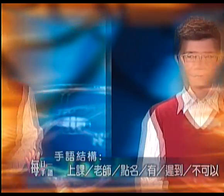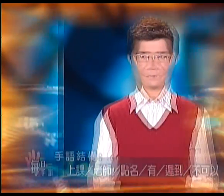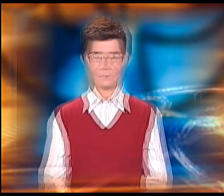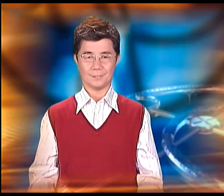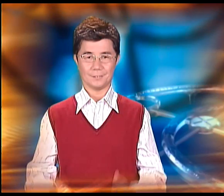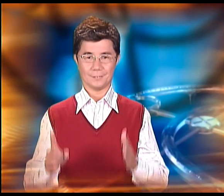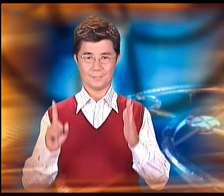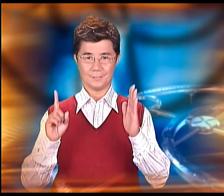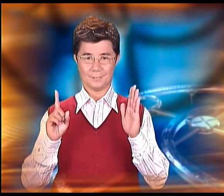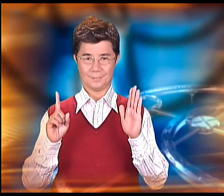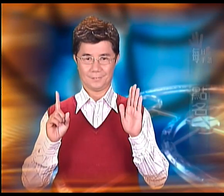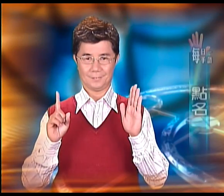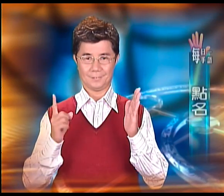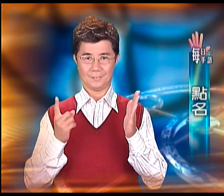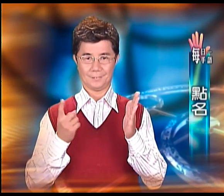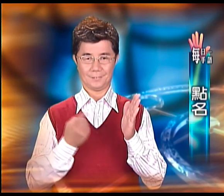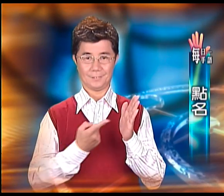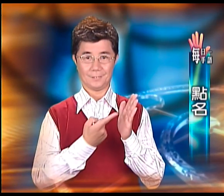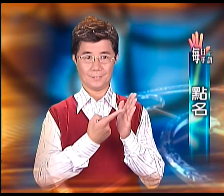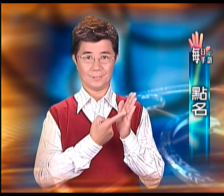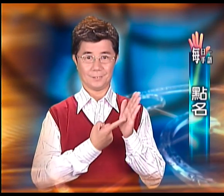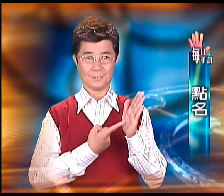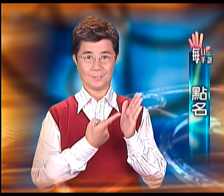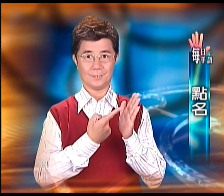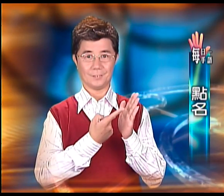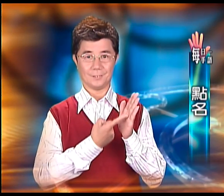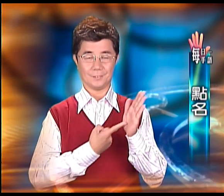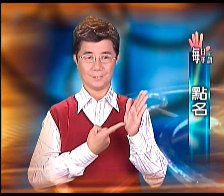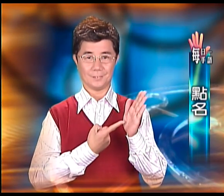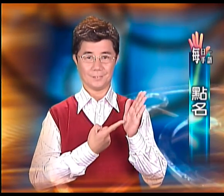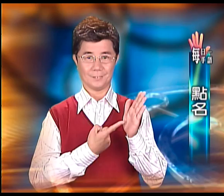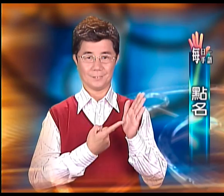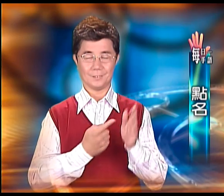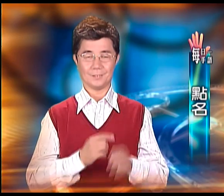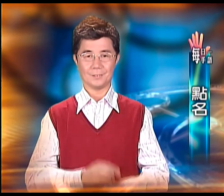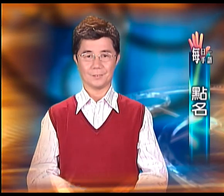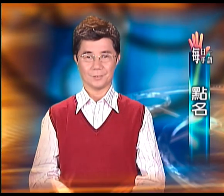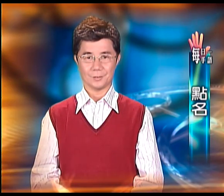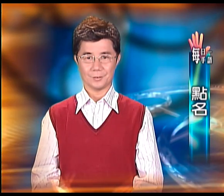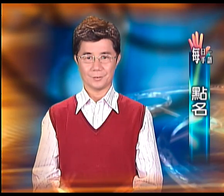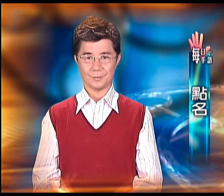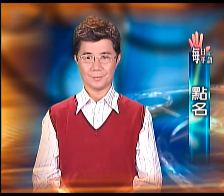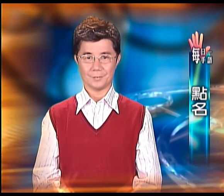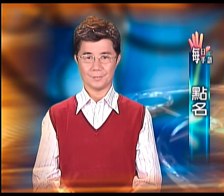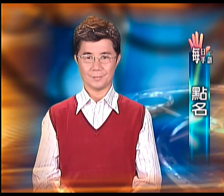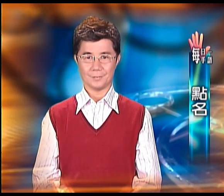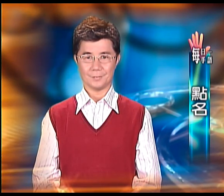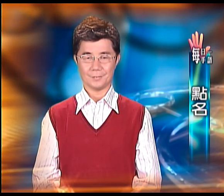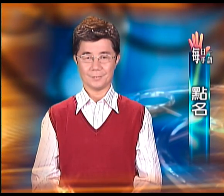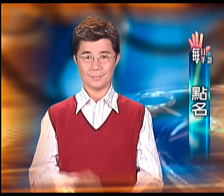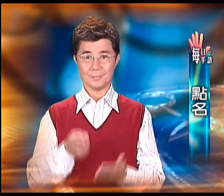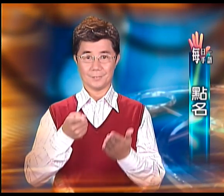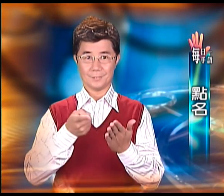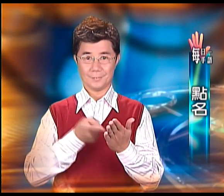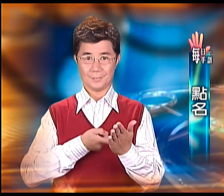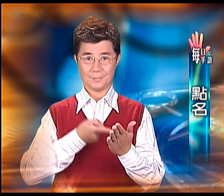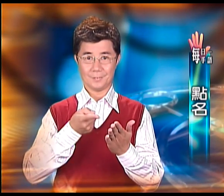点名的手语是一手张开代表点名表，另一手伸出食指，在手上做出点名的样